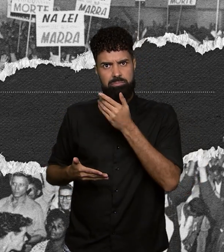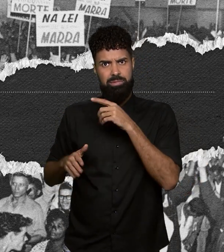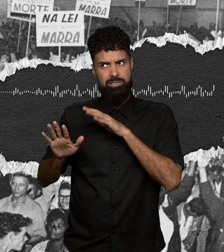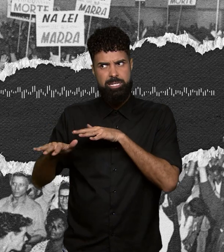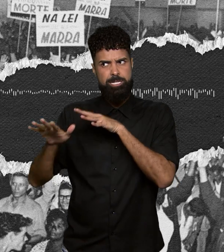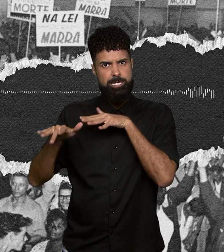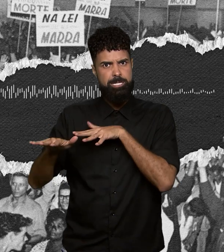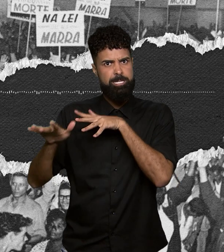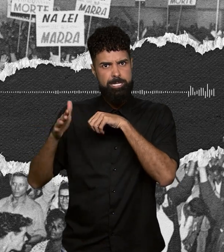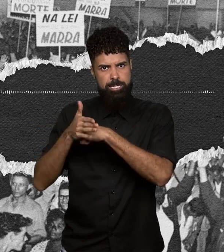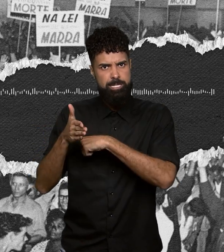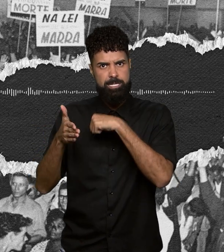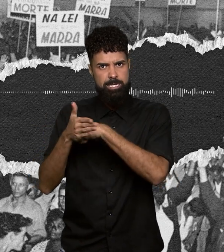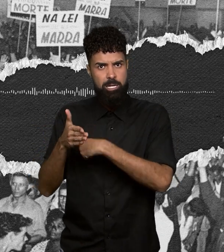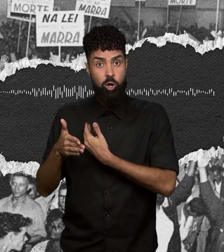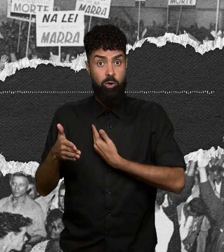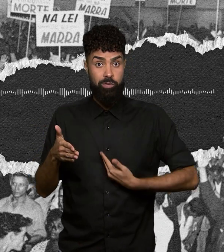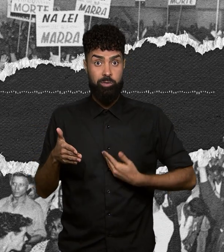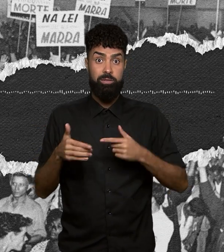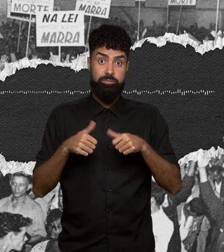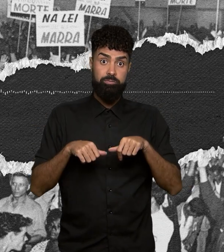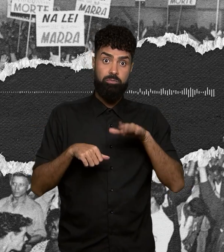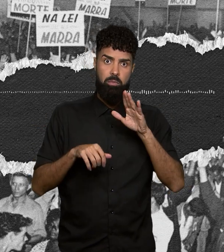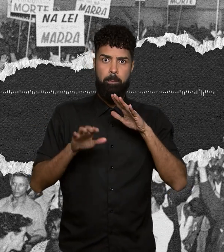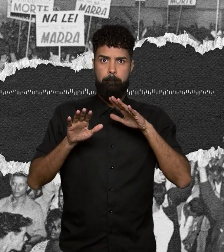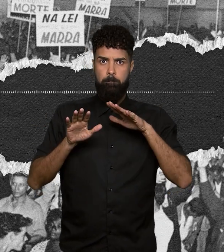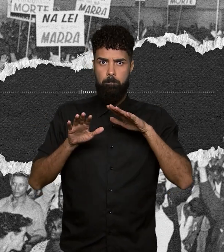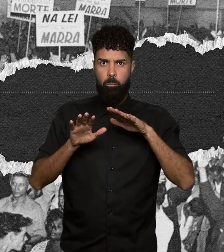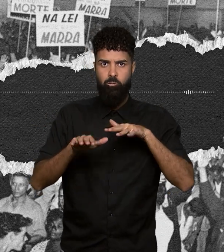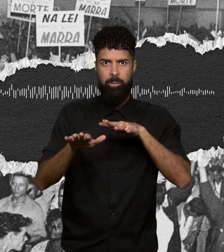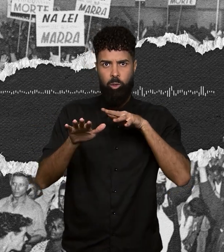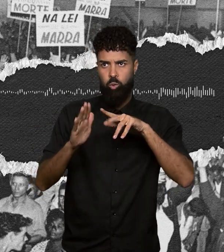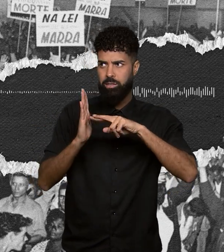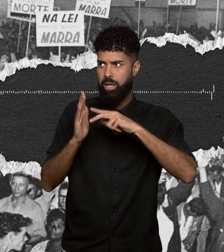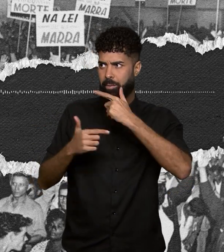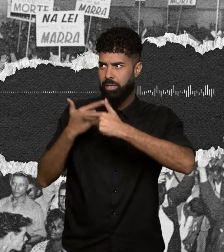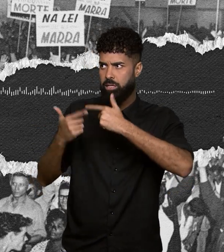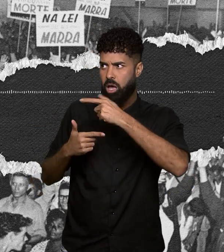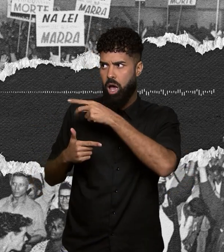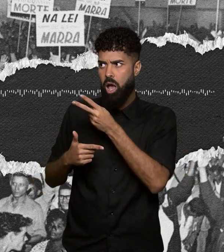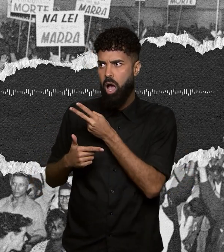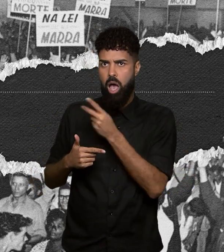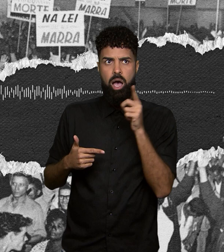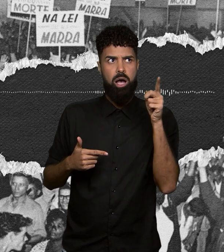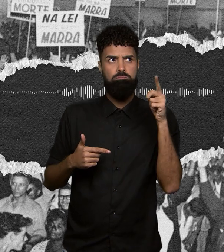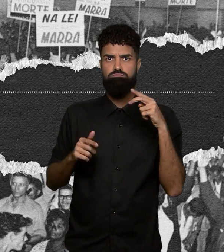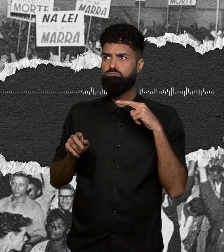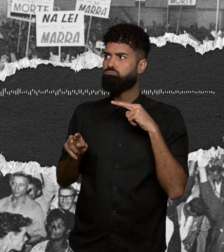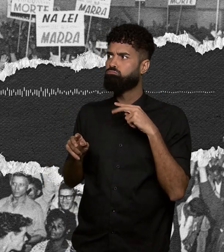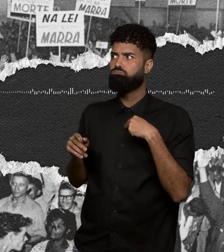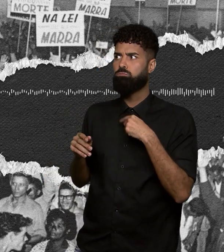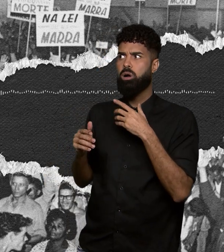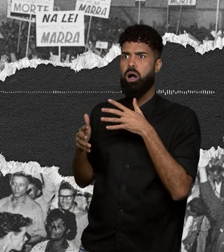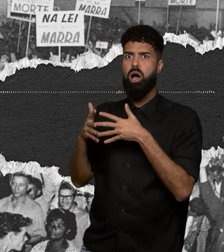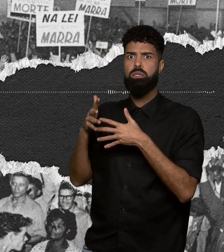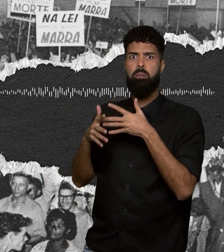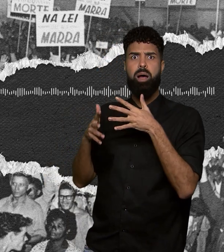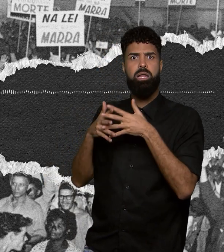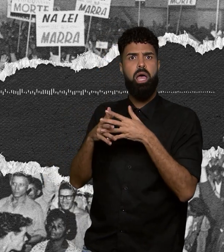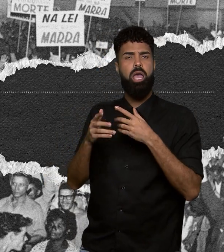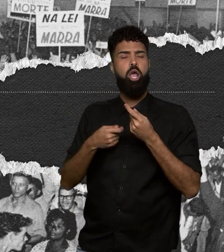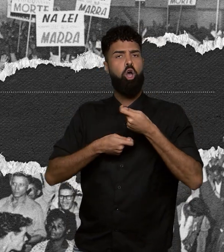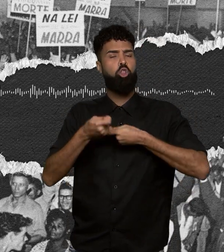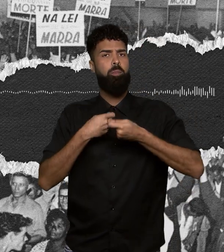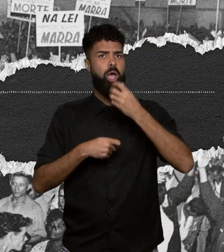sindical em um governo que se apoiava cada vez mais no movimento trabalhista como uma dessas fontes de perturbações econômicas que